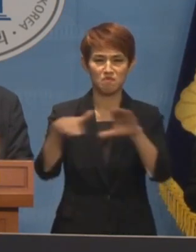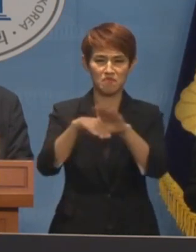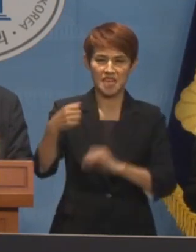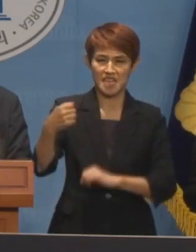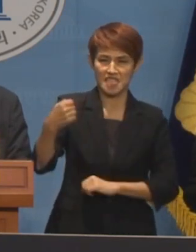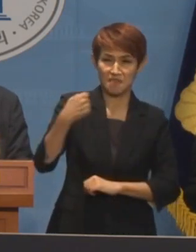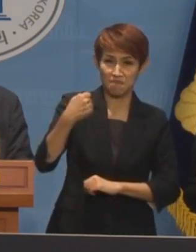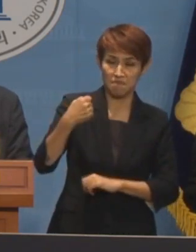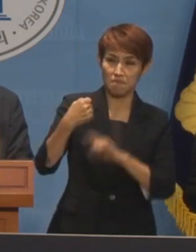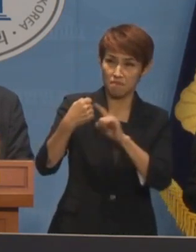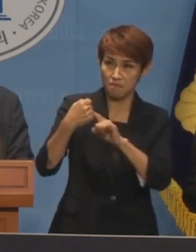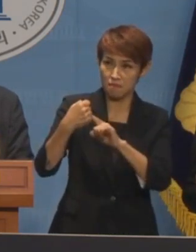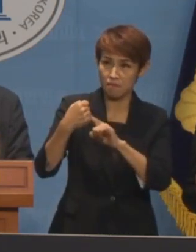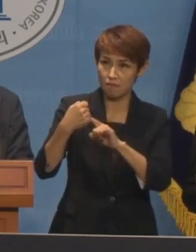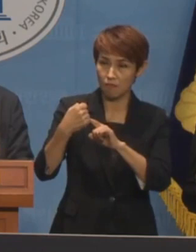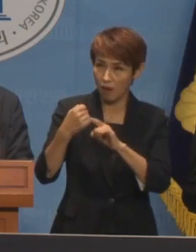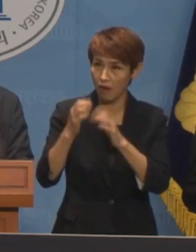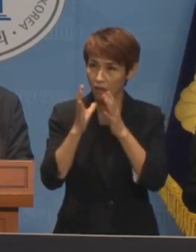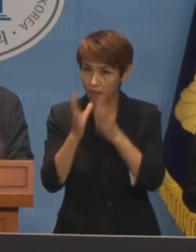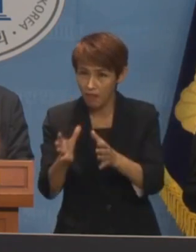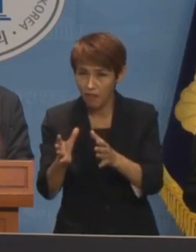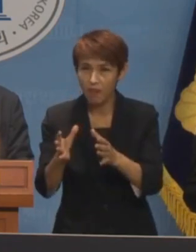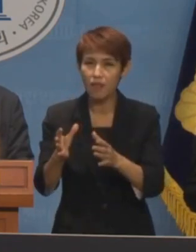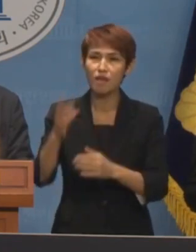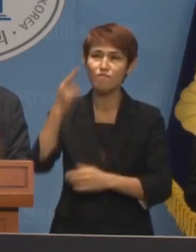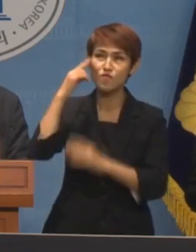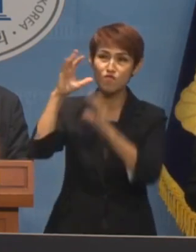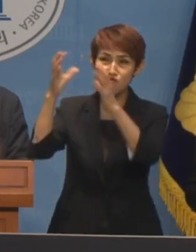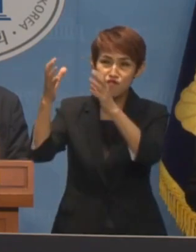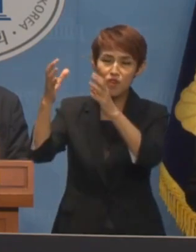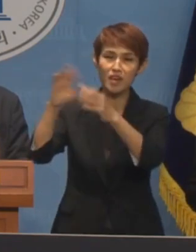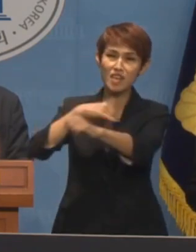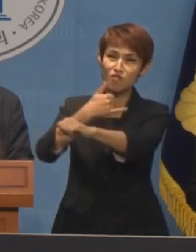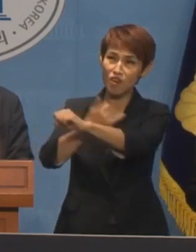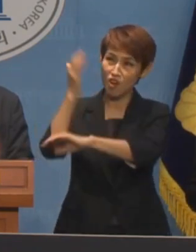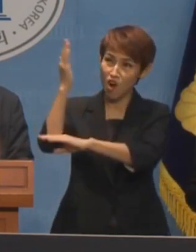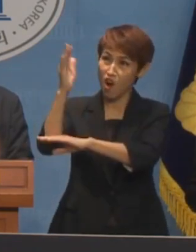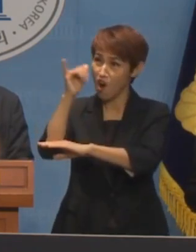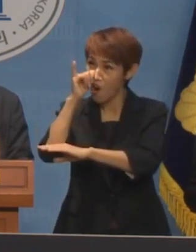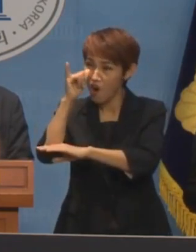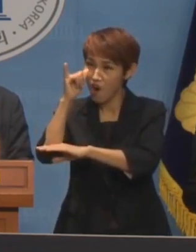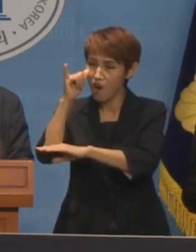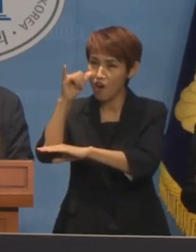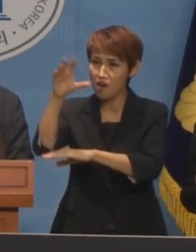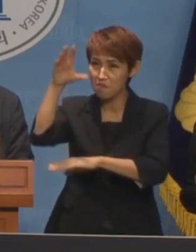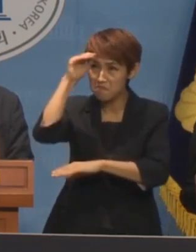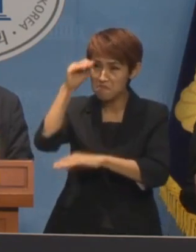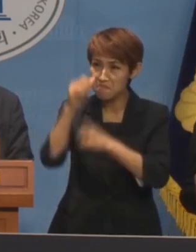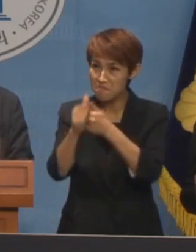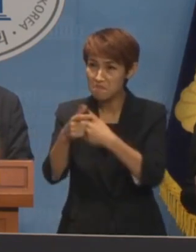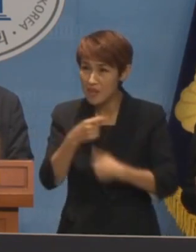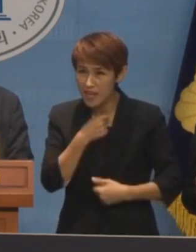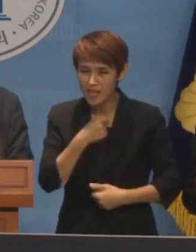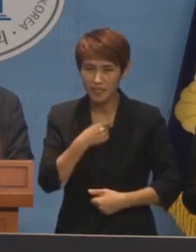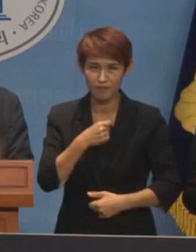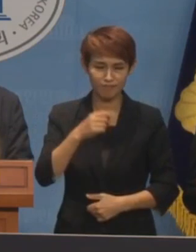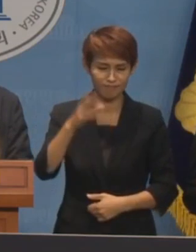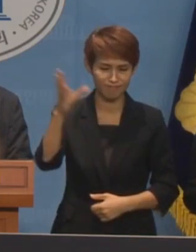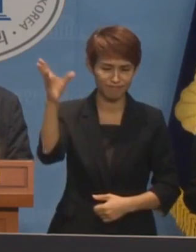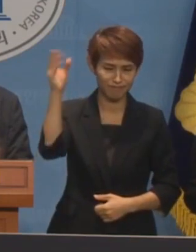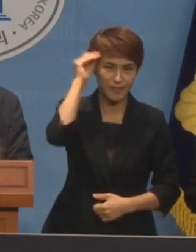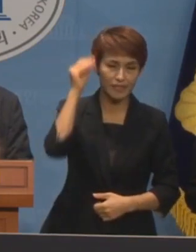배경이 다른데도 미국과 서유럽에서 이런 인권을 주장하니 우리도 무조건 따라야 된다? 무식한 얘기입니다.